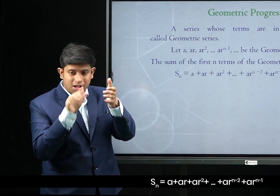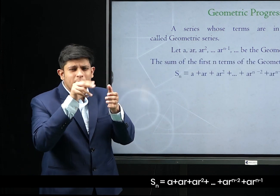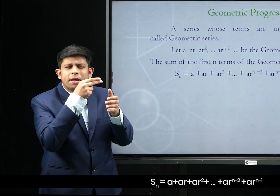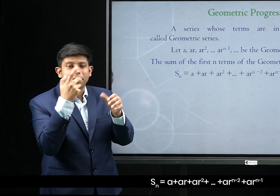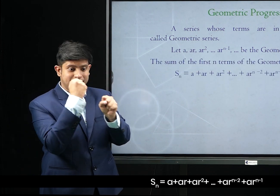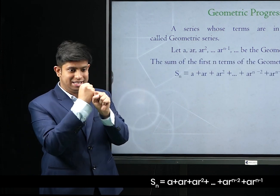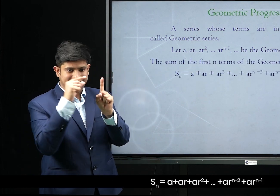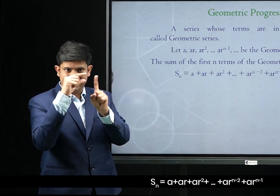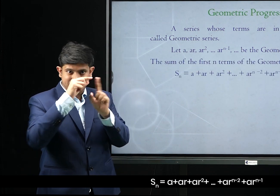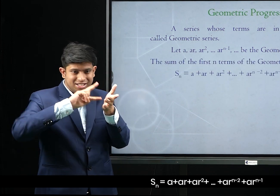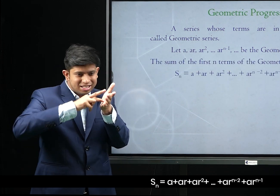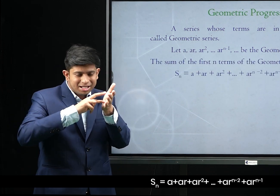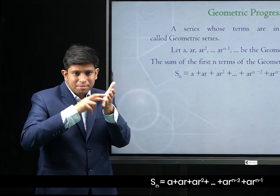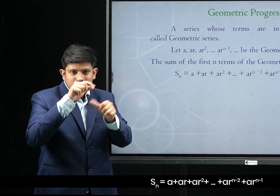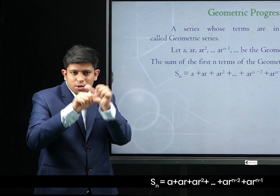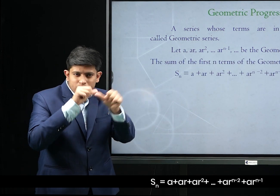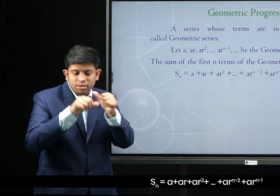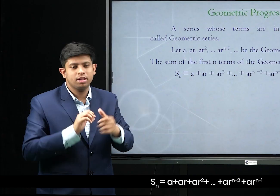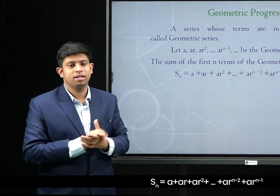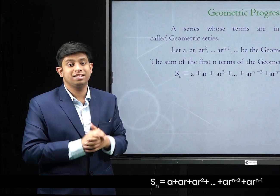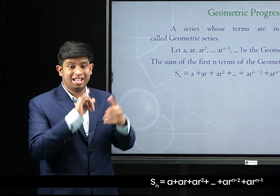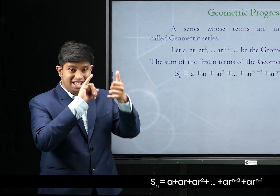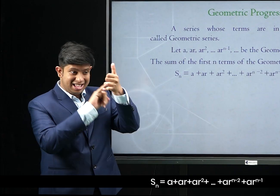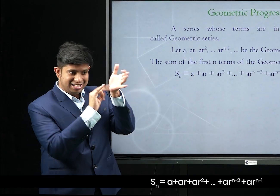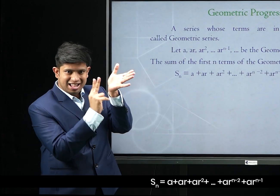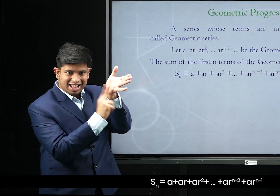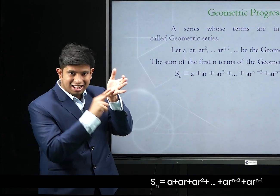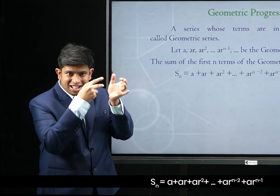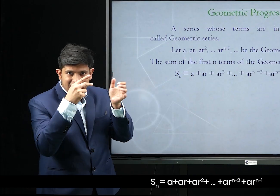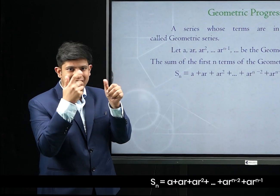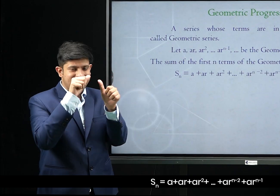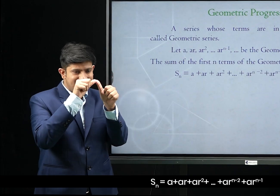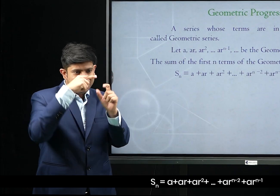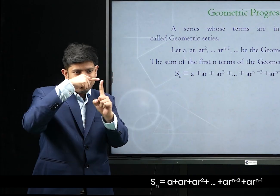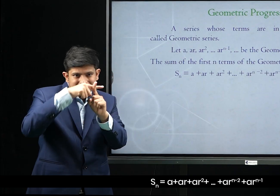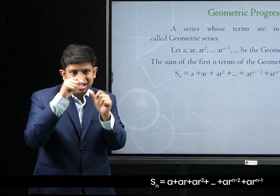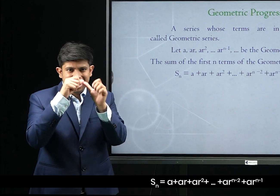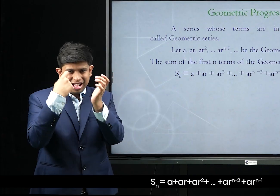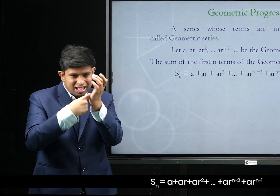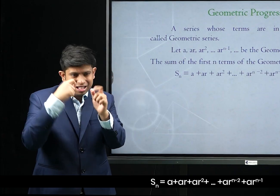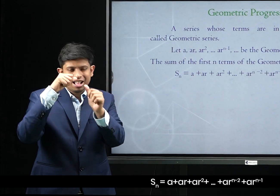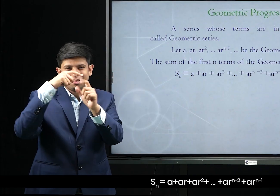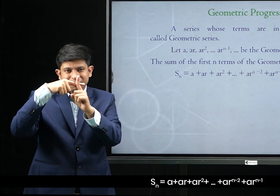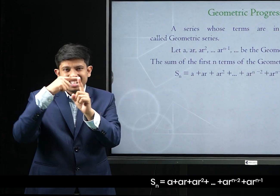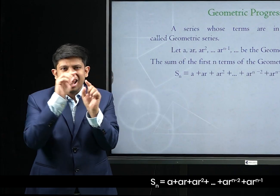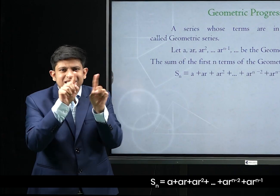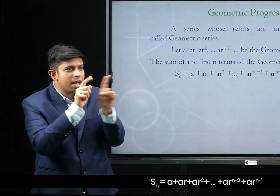ஈடு ஏ கூட்டல் ஏஆர் கூட்டல் ஏஆர் மேலிலக்கு 2 கூட்டல் டேஷ் கூட்டல்